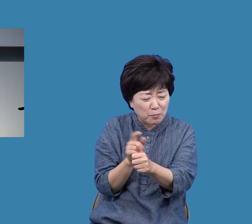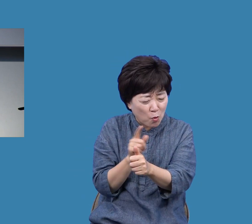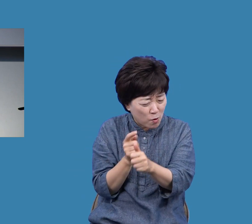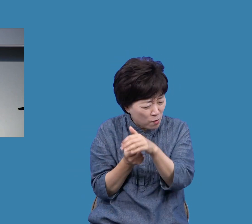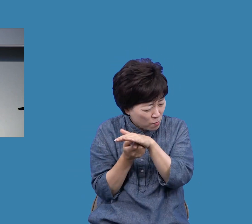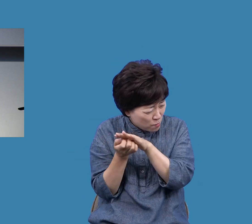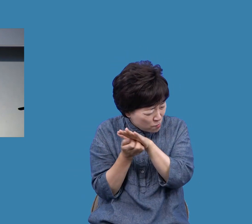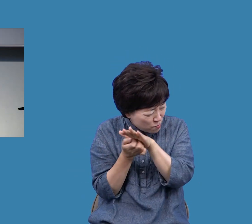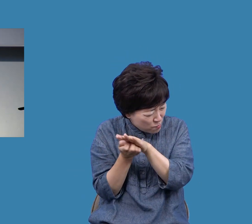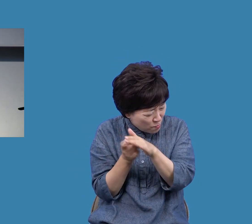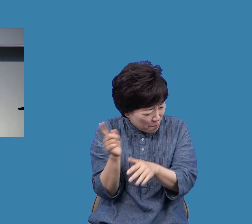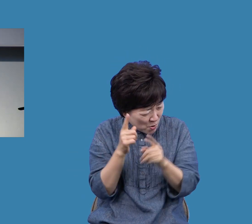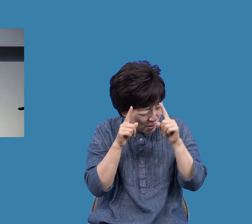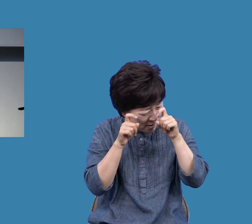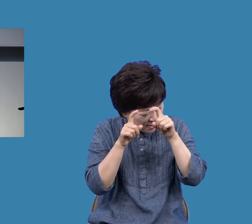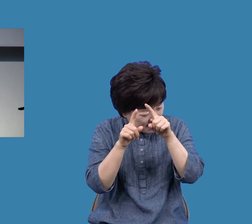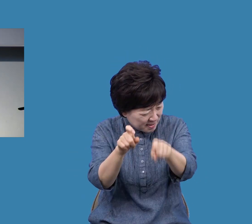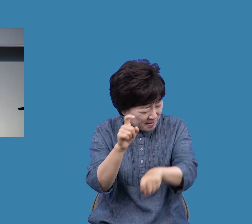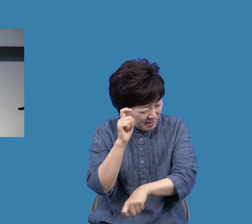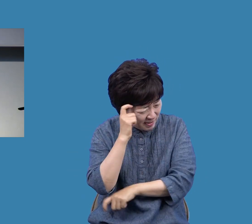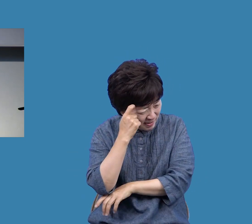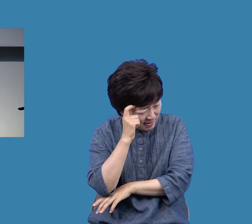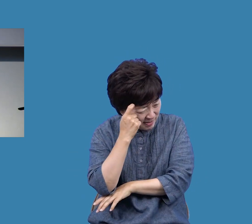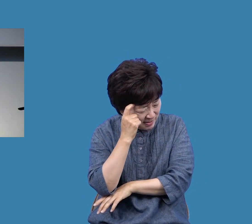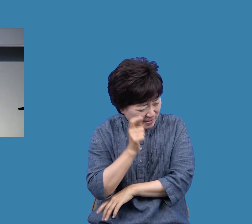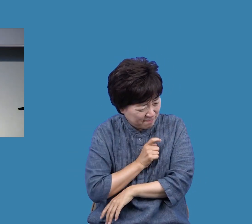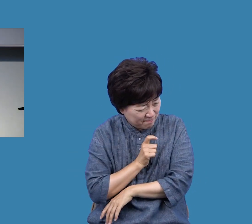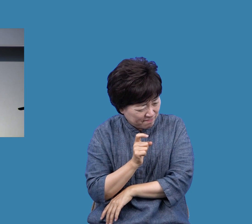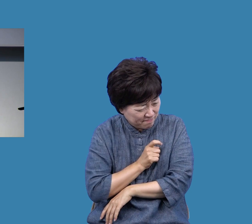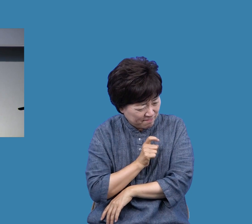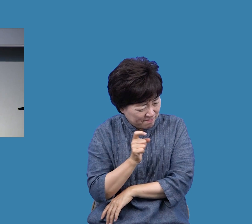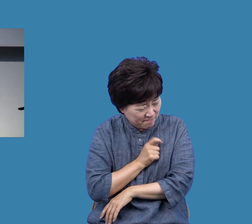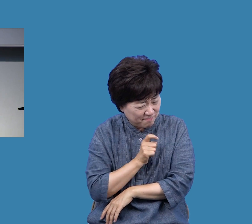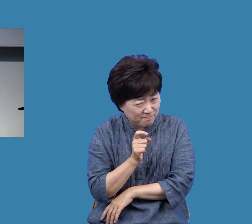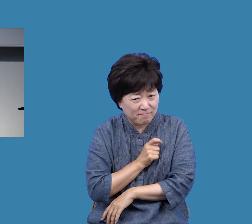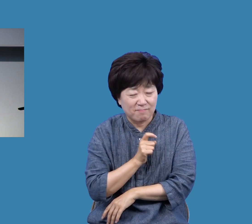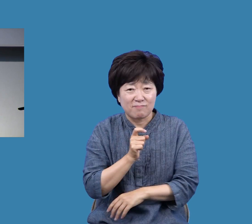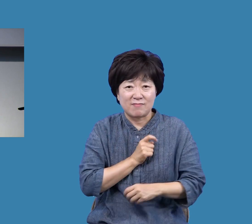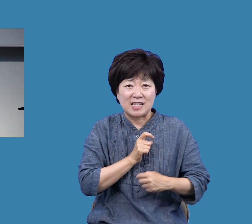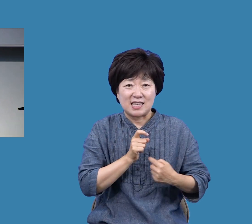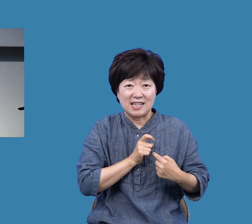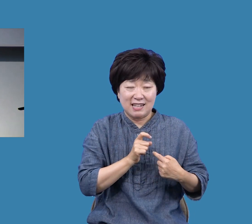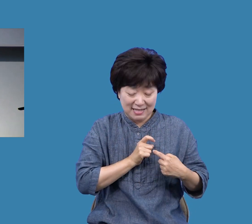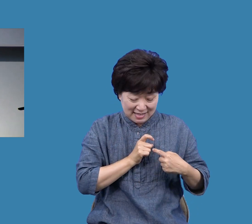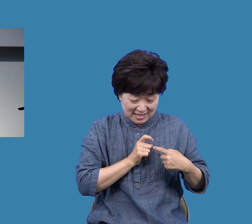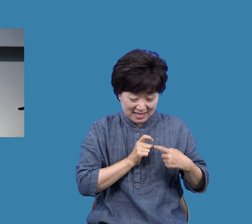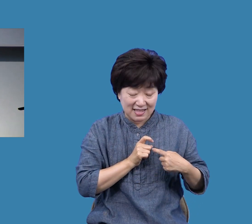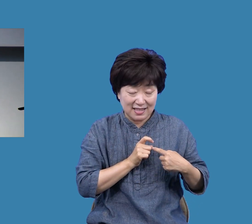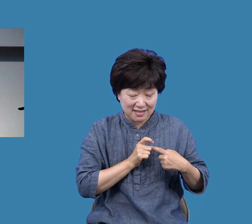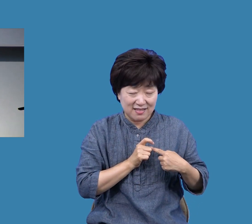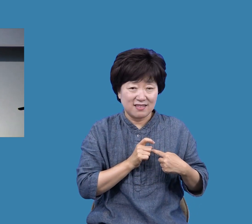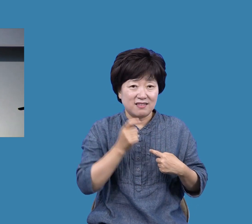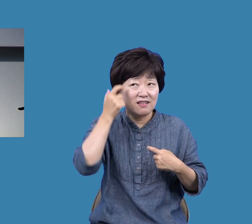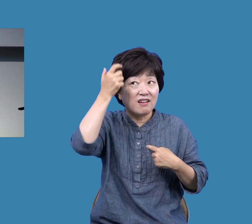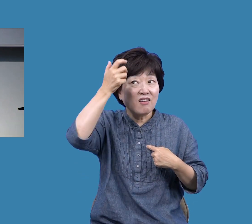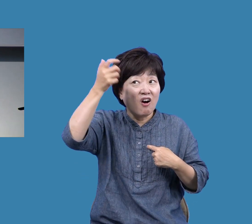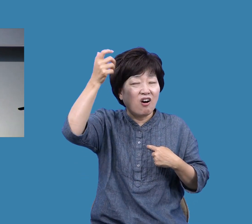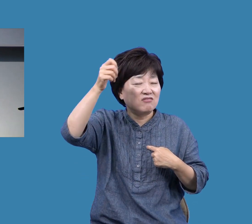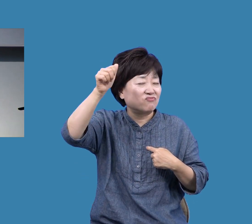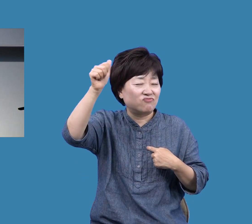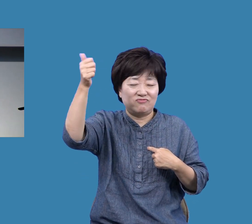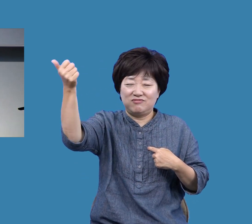돌아가. 무슨 의도가 있지? 무슨 생각이 있지? 이렇게 돌아가면 여러분 그것은 벌써 우리의 영이 죽기 시작하는